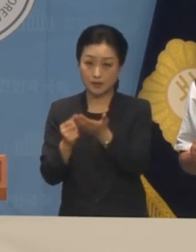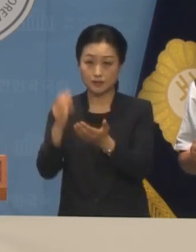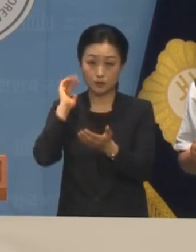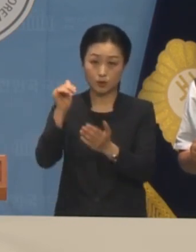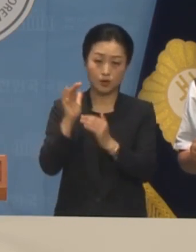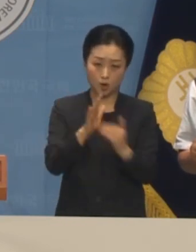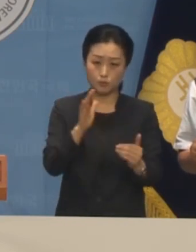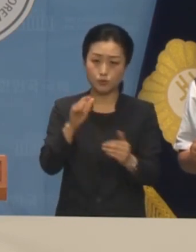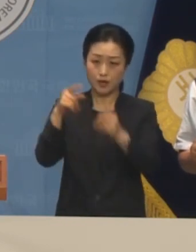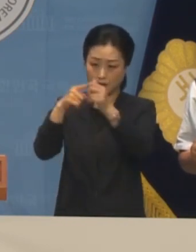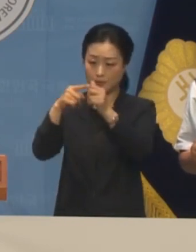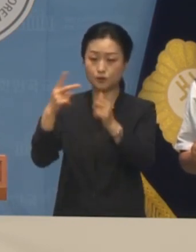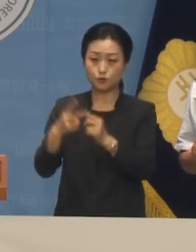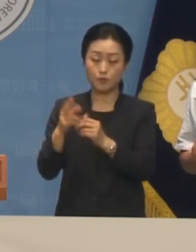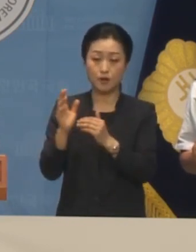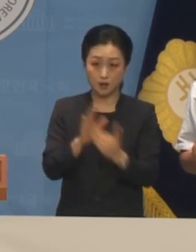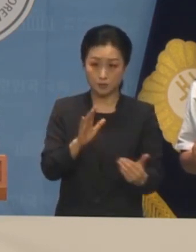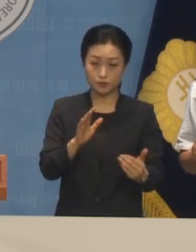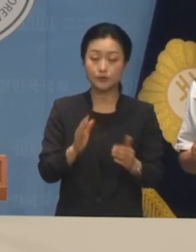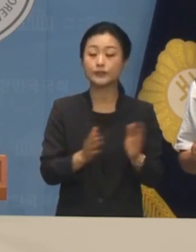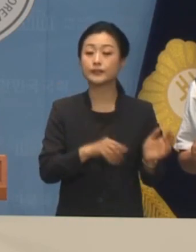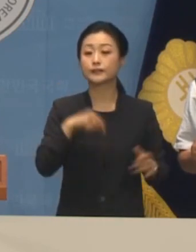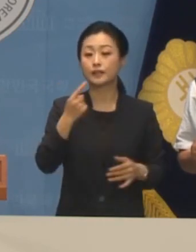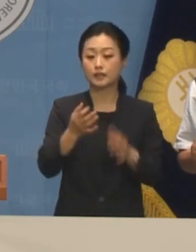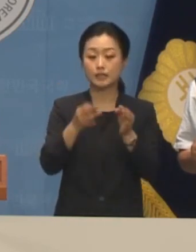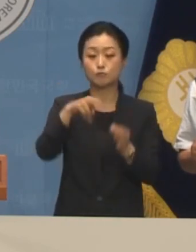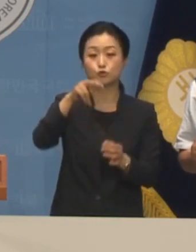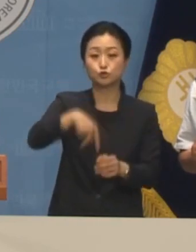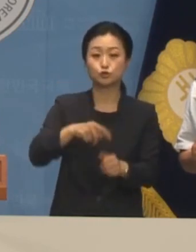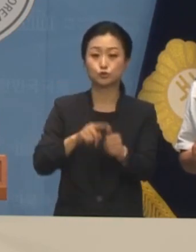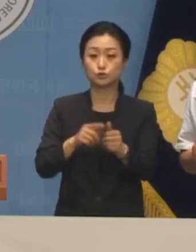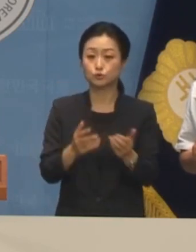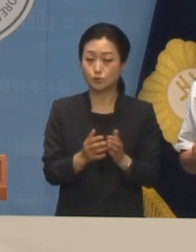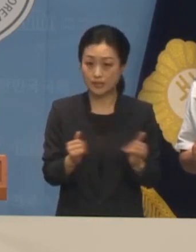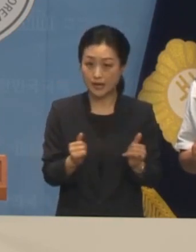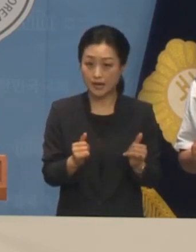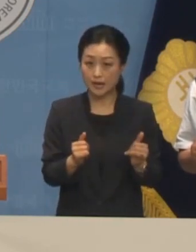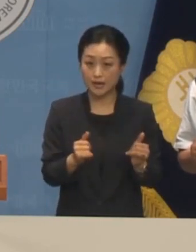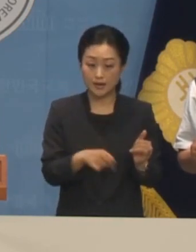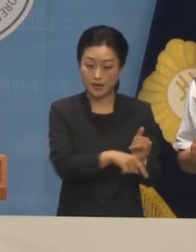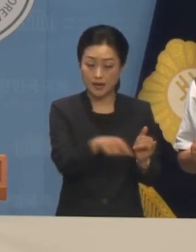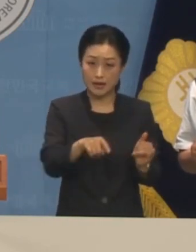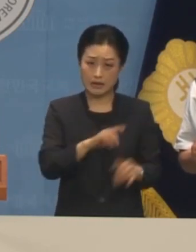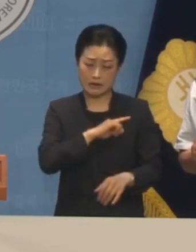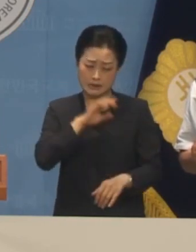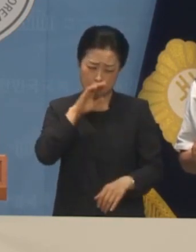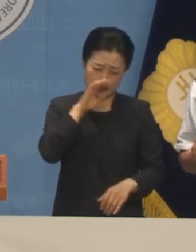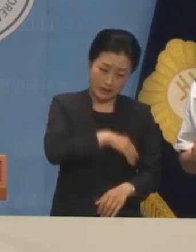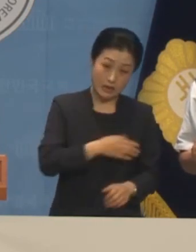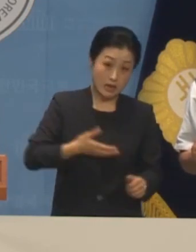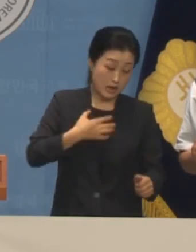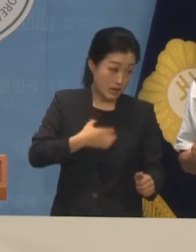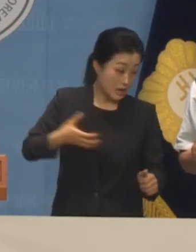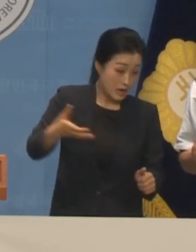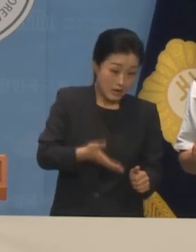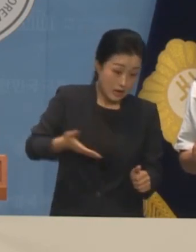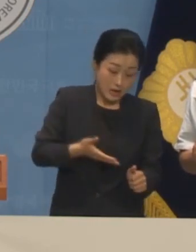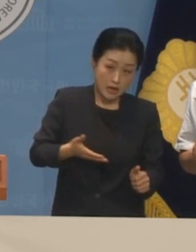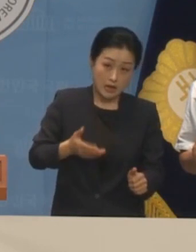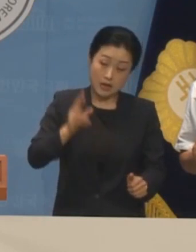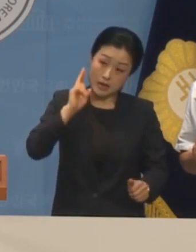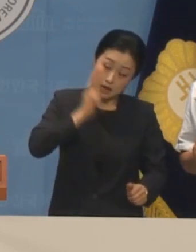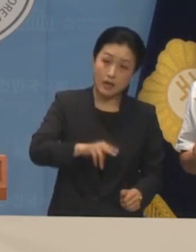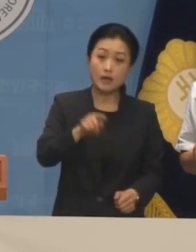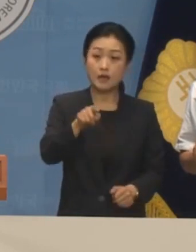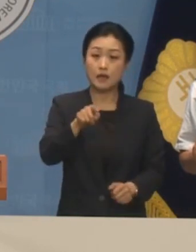거부했습니다에 수 노동부장관 후보자는 노동자에게 어떤 해을 끼칠지 상상되지 않는